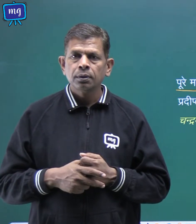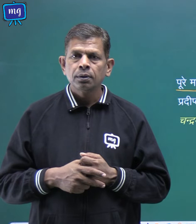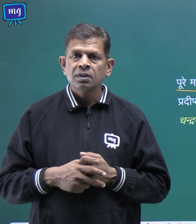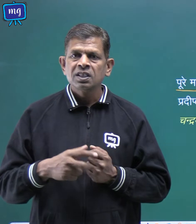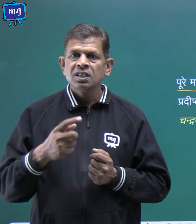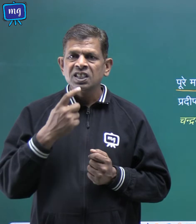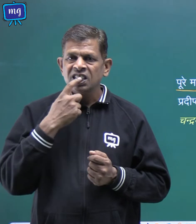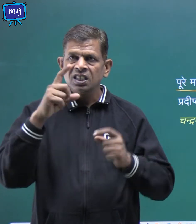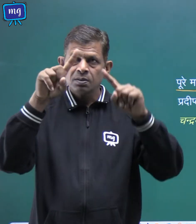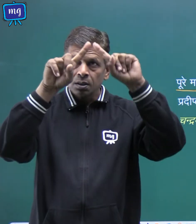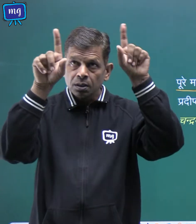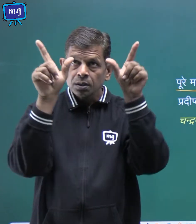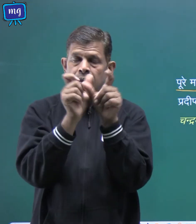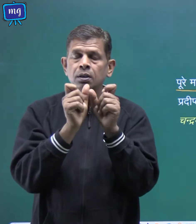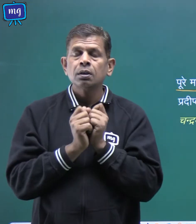चंद्रमा की